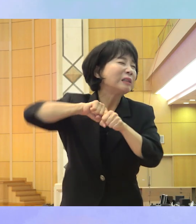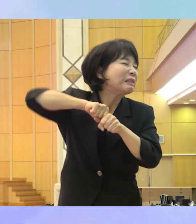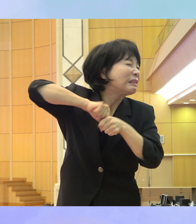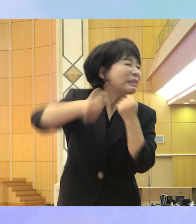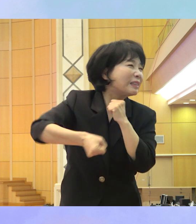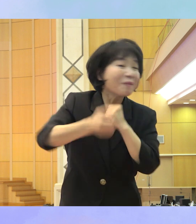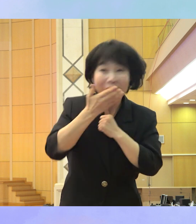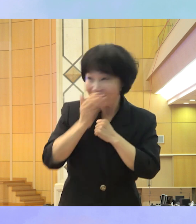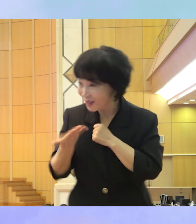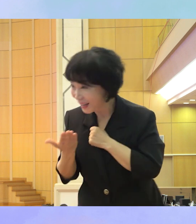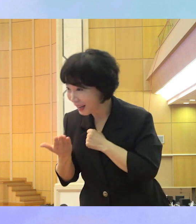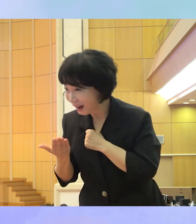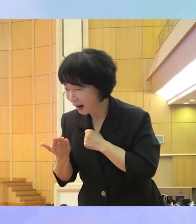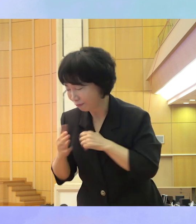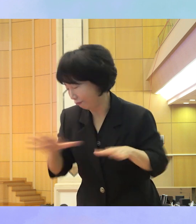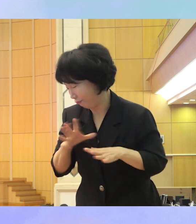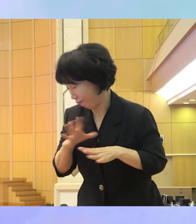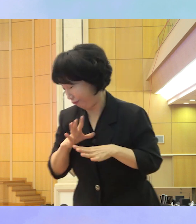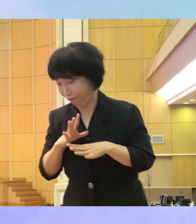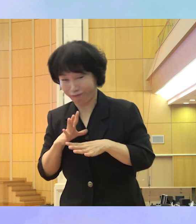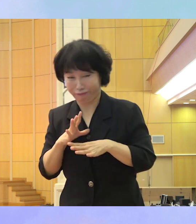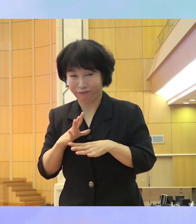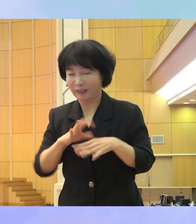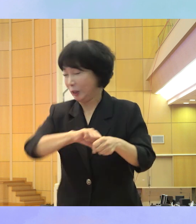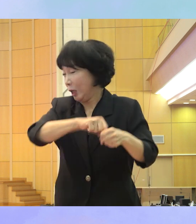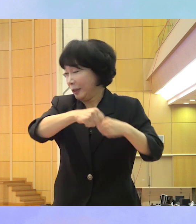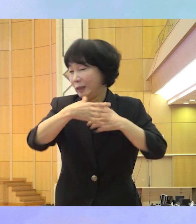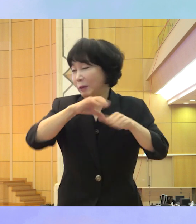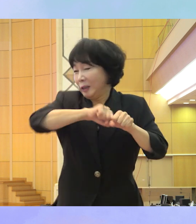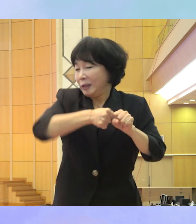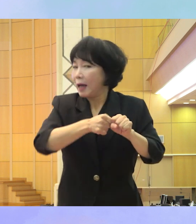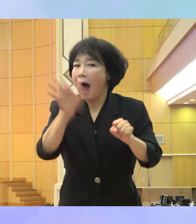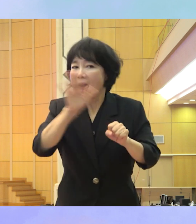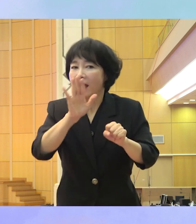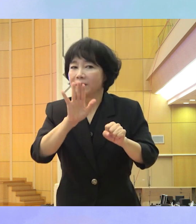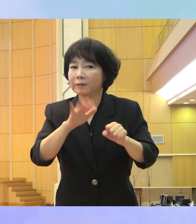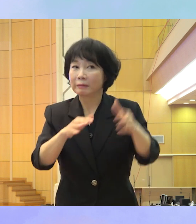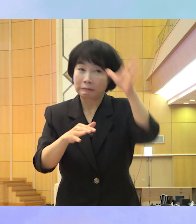새벽은 온다 뭐 이러지. 그런데 모가지 비틀는데 저는 모가지 비틀지 않고